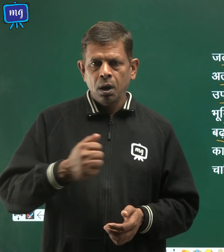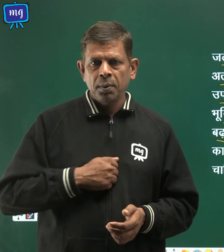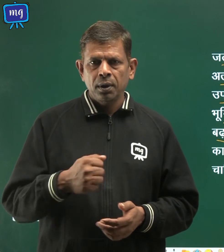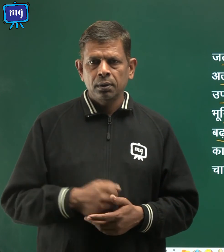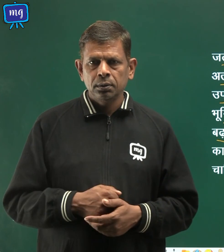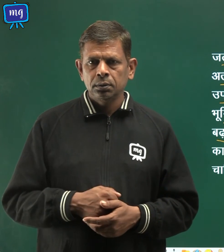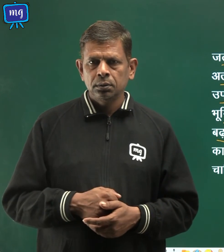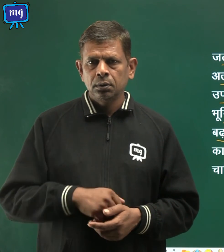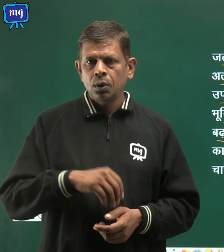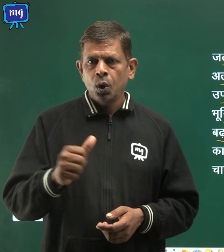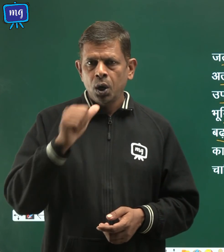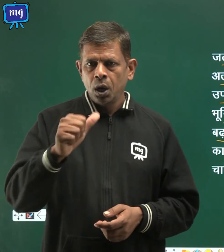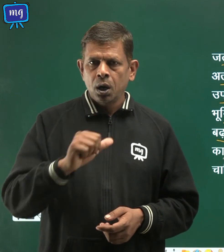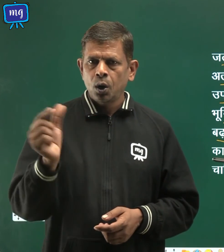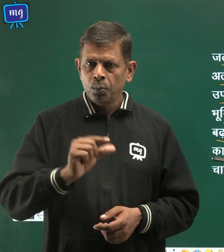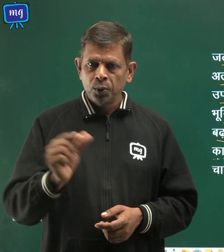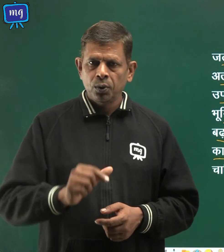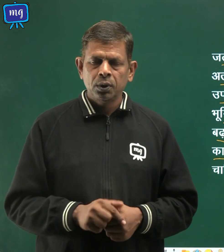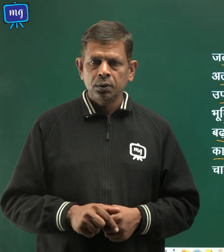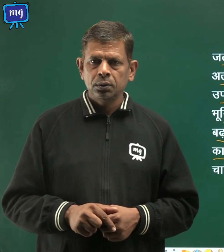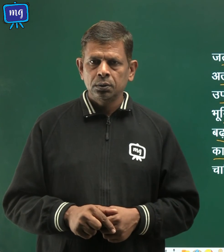हमें जल का उपयोग